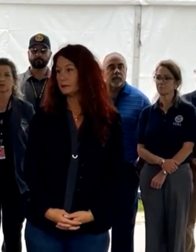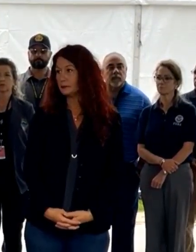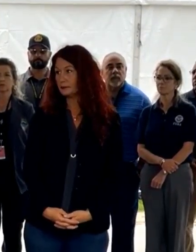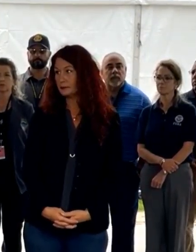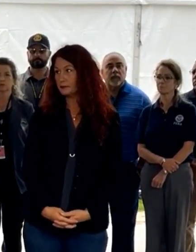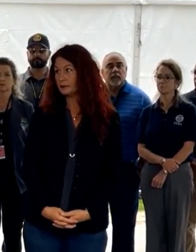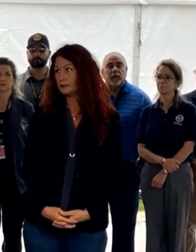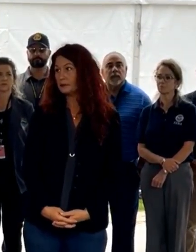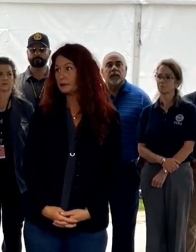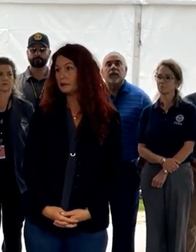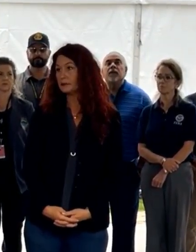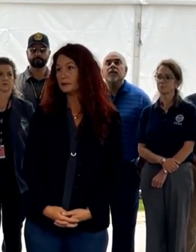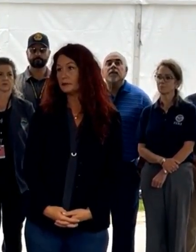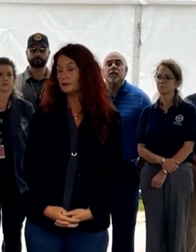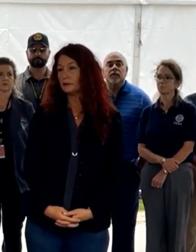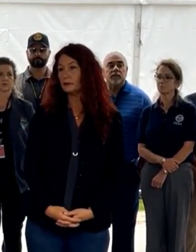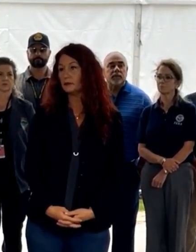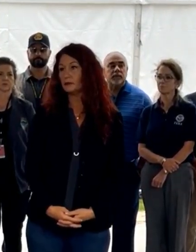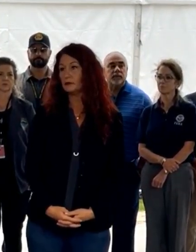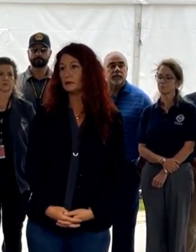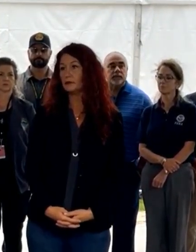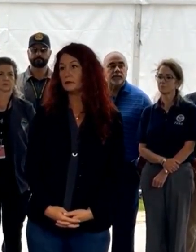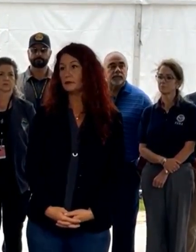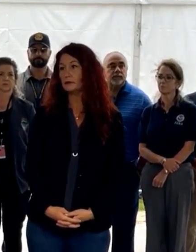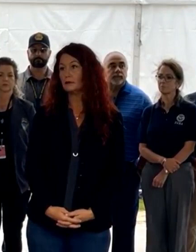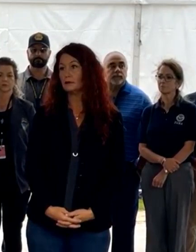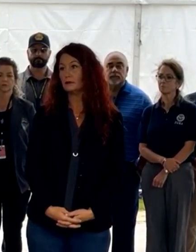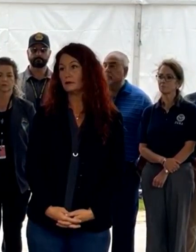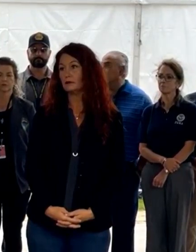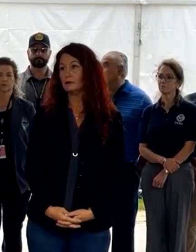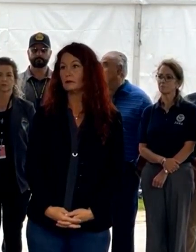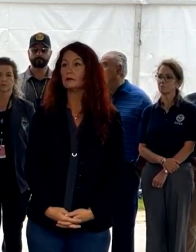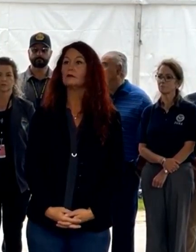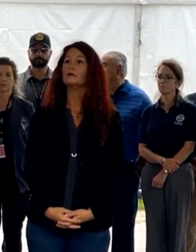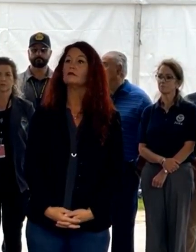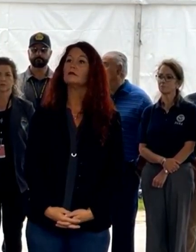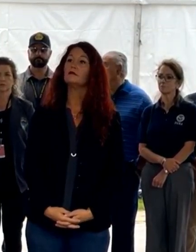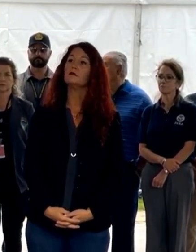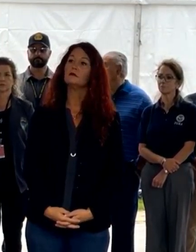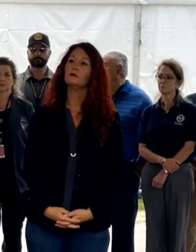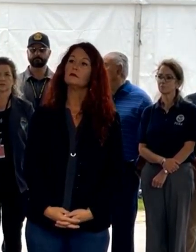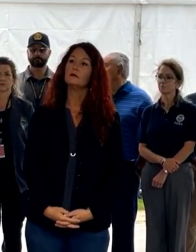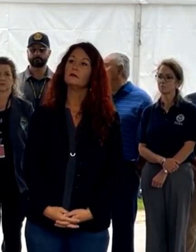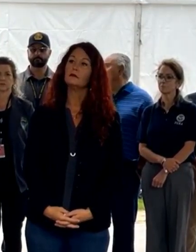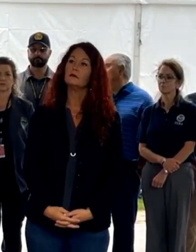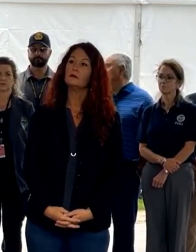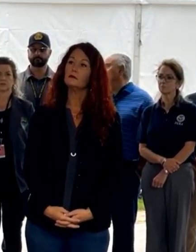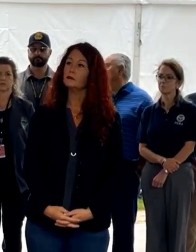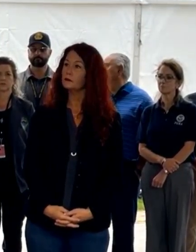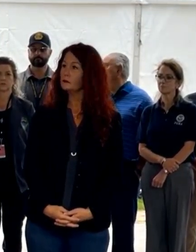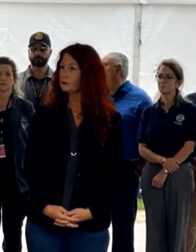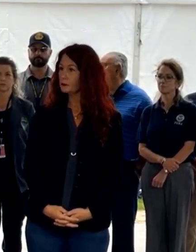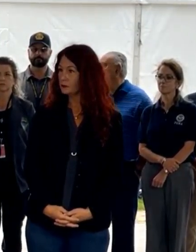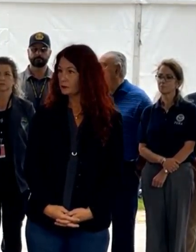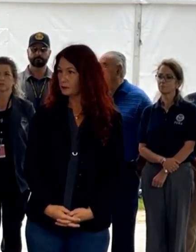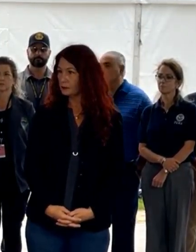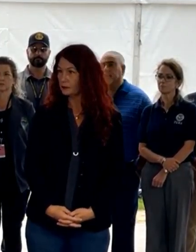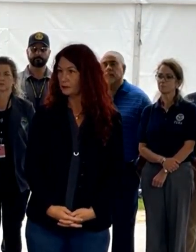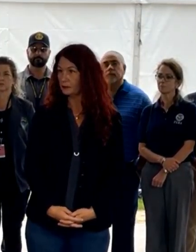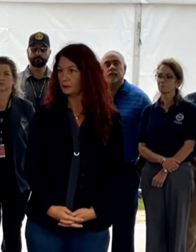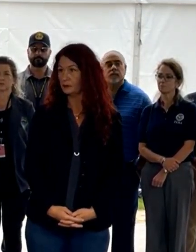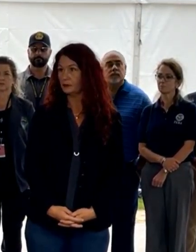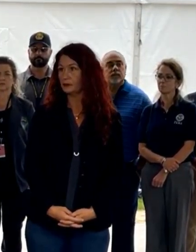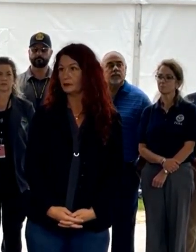60 millas por hora, pero también se espera que Elsa llegará a la fuerza de huracán esta noche antes de